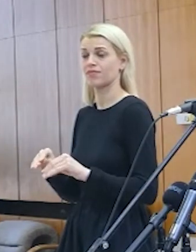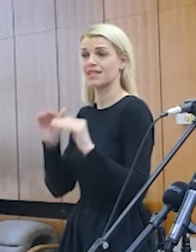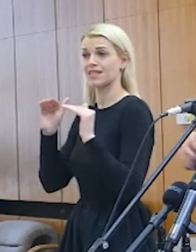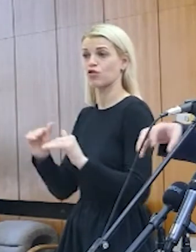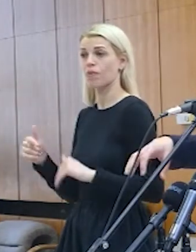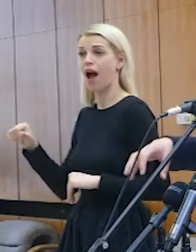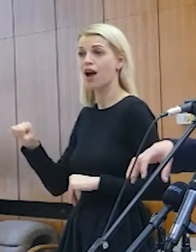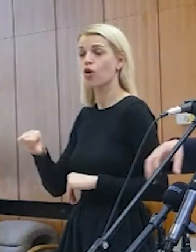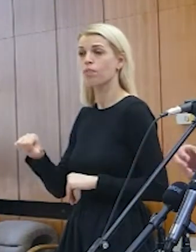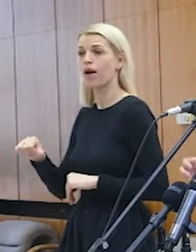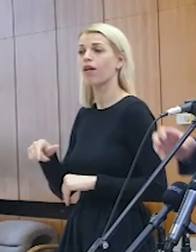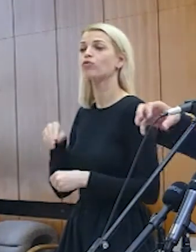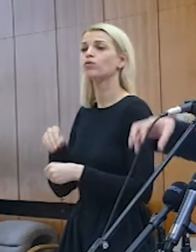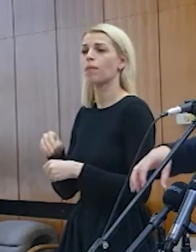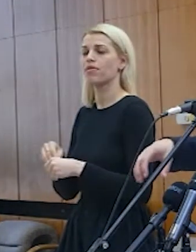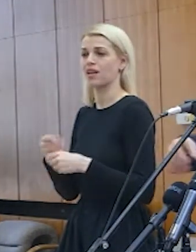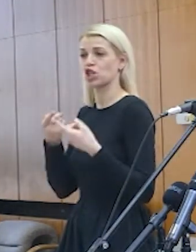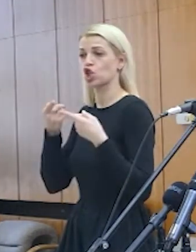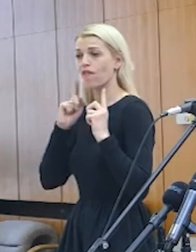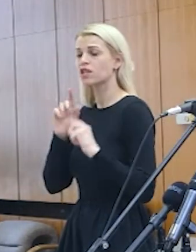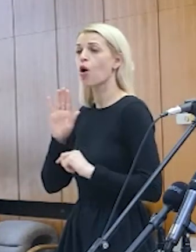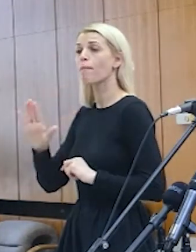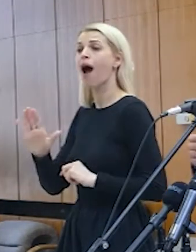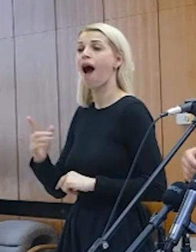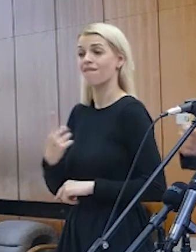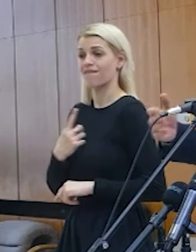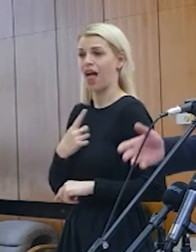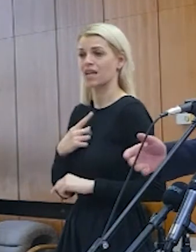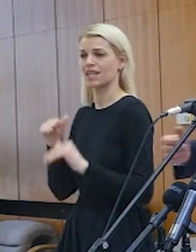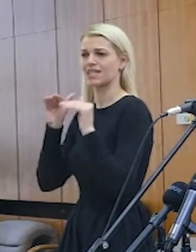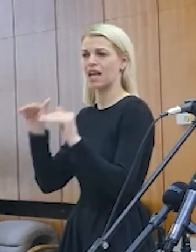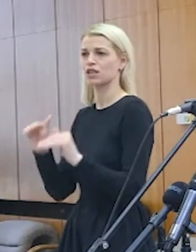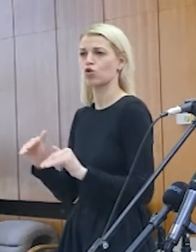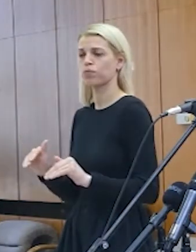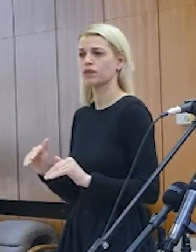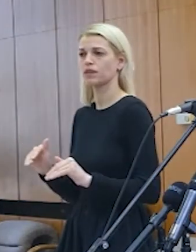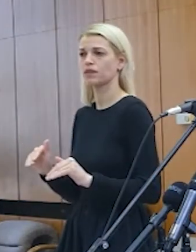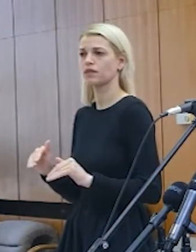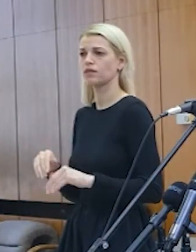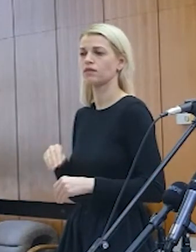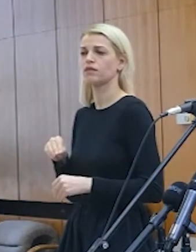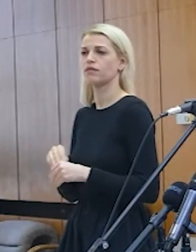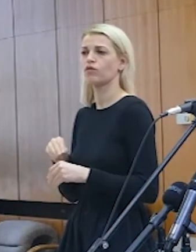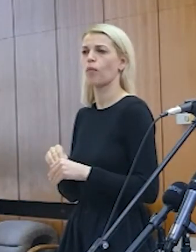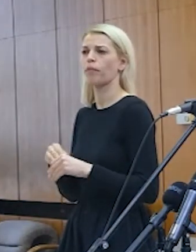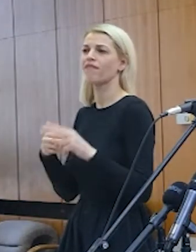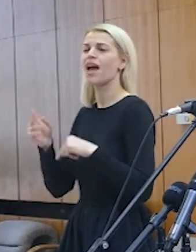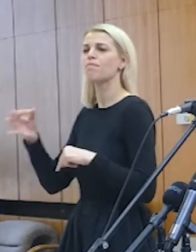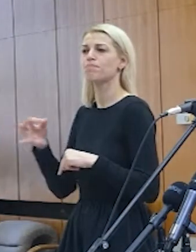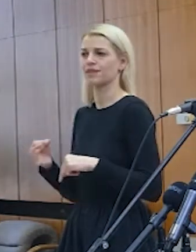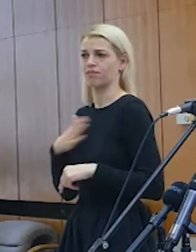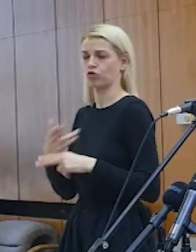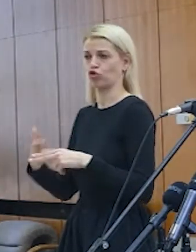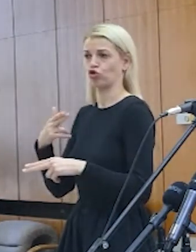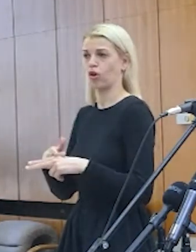na Slovensku, fyzicky na Slovensku, v slovenských zásobníkoch, teda v zásobníkoch, ktoré vlastní z veľkej miery štát, je